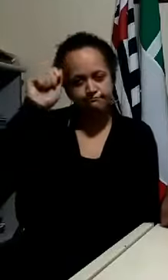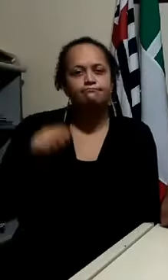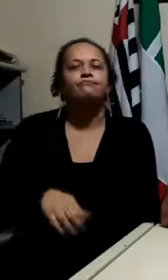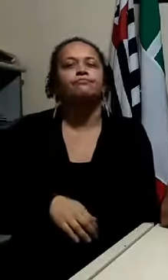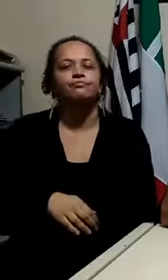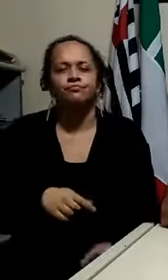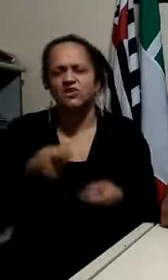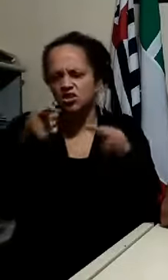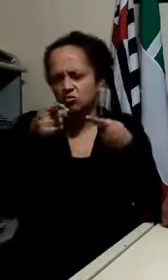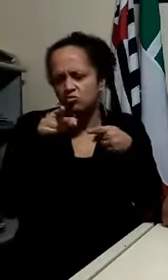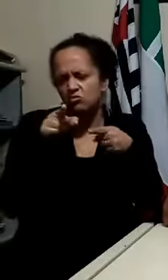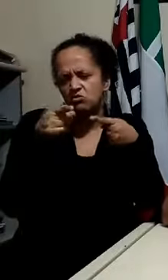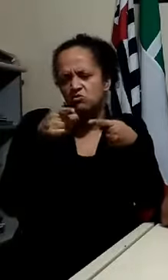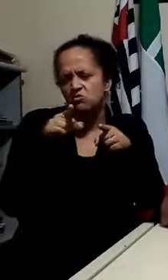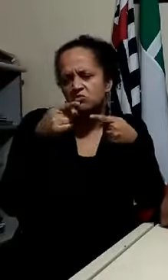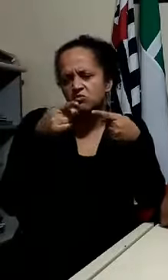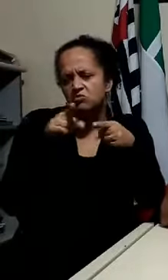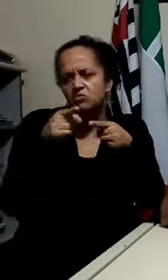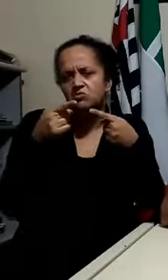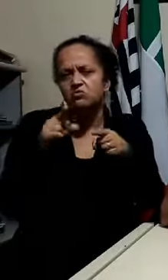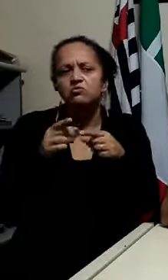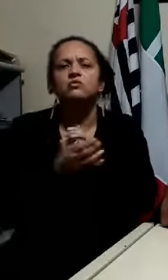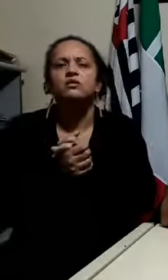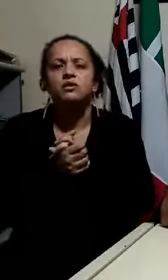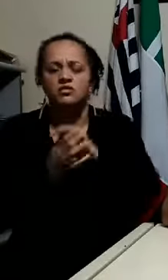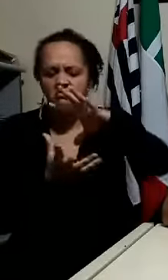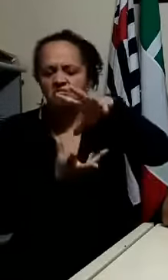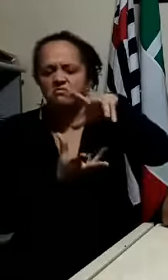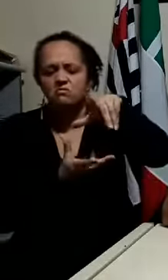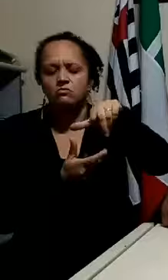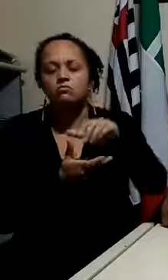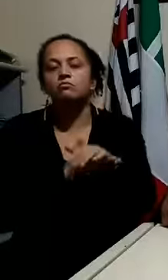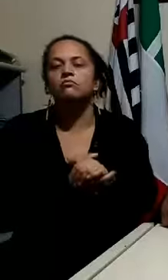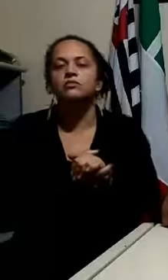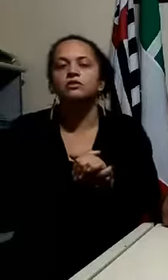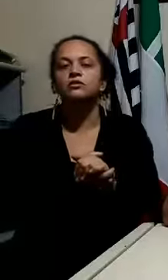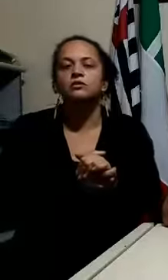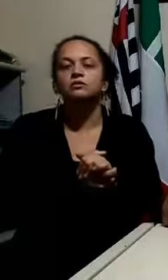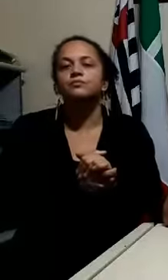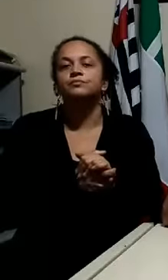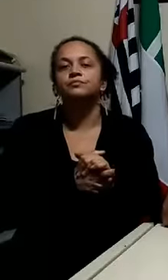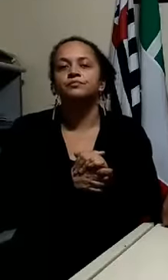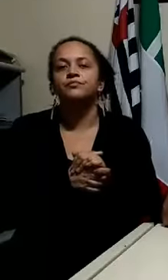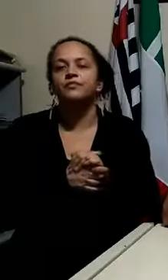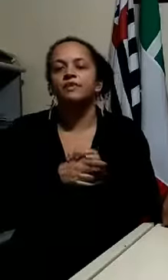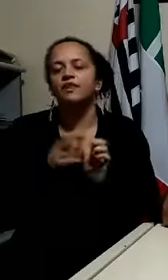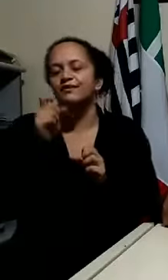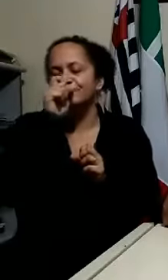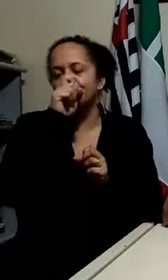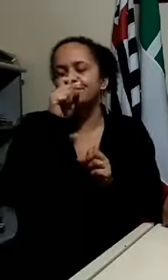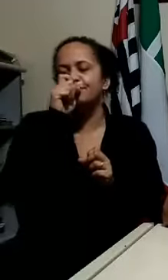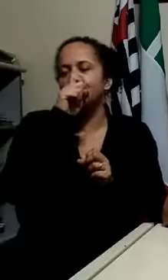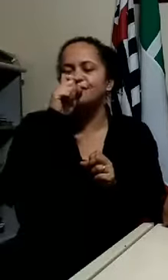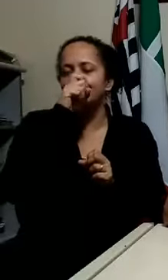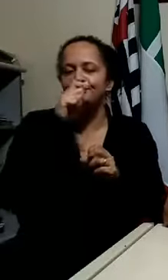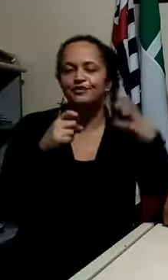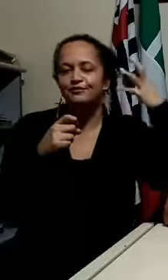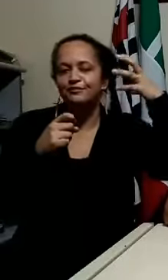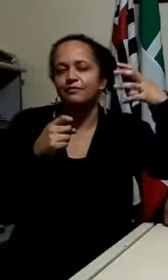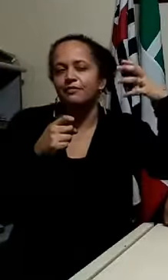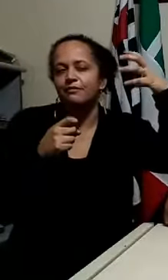concupiscência dos olhos e a soberba da vida, lá em Gênesis 3, para enganar e seduzir Adão e